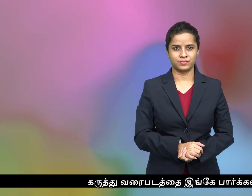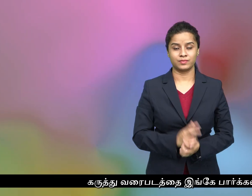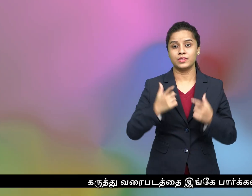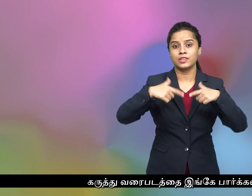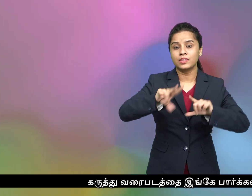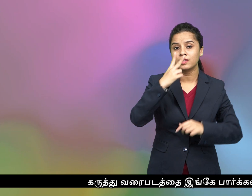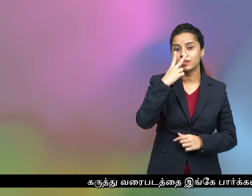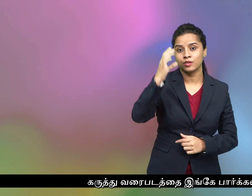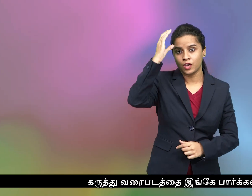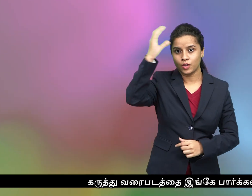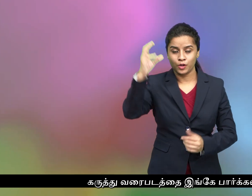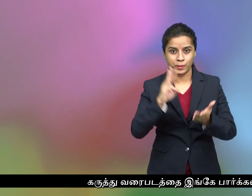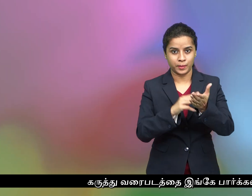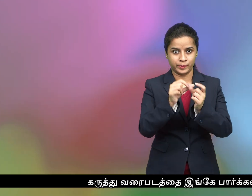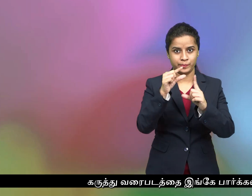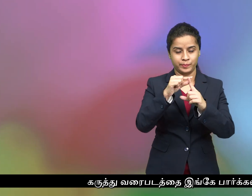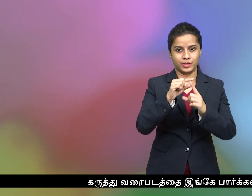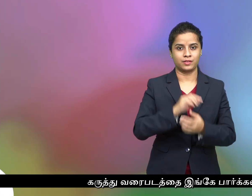கருத்து வரைபடத்தை இங்கே பார்க்கலாம்.